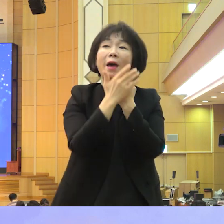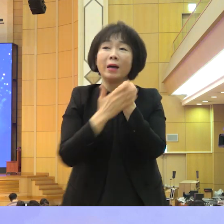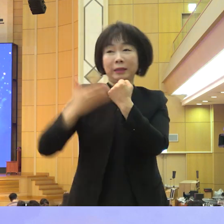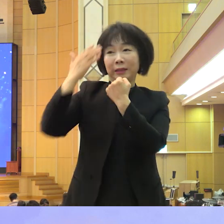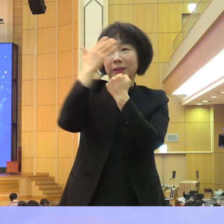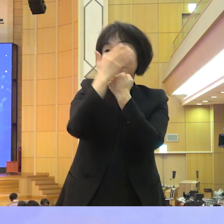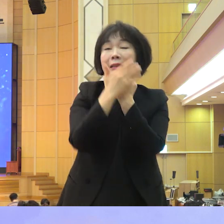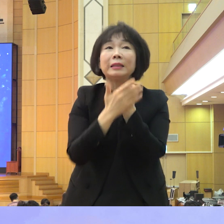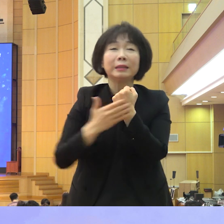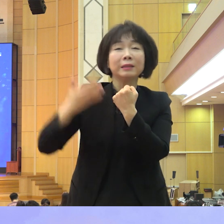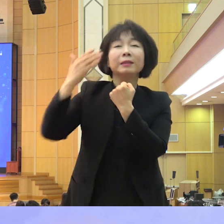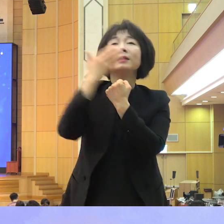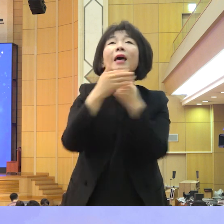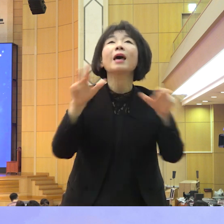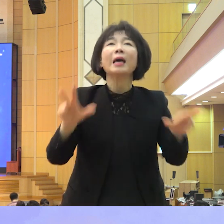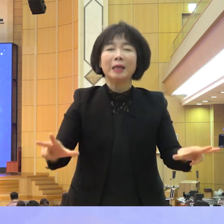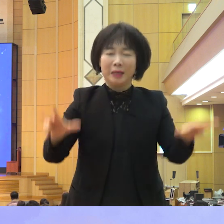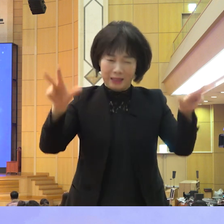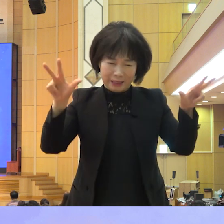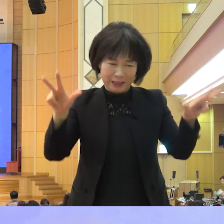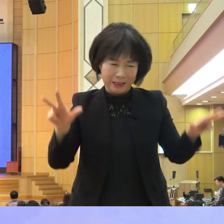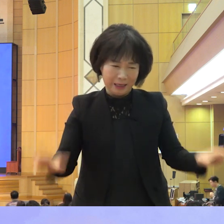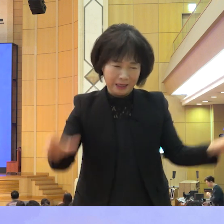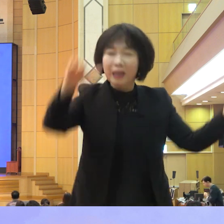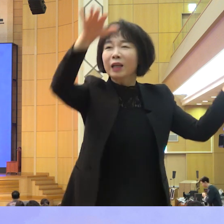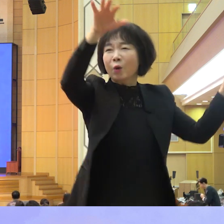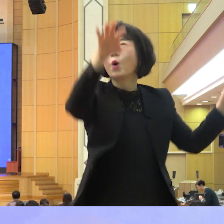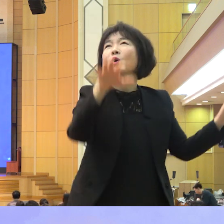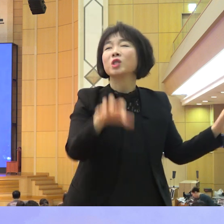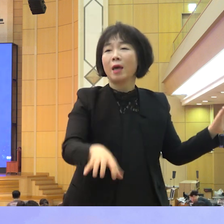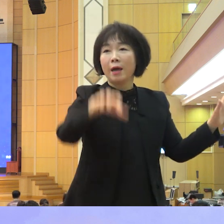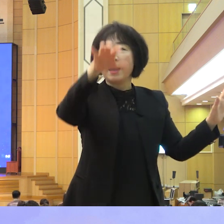주의 은혜